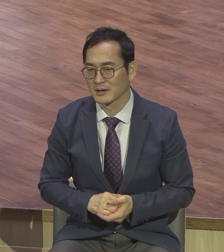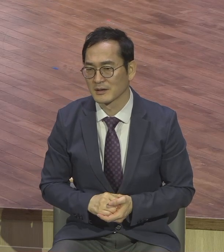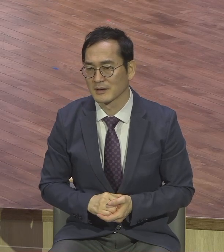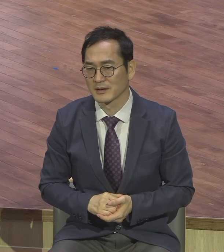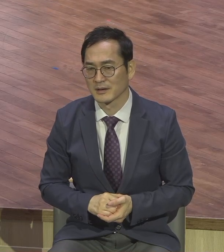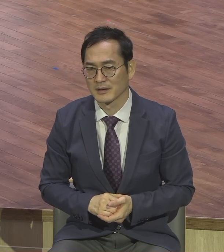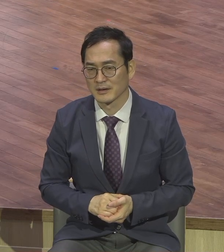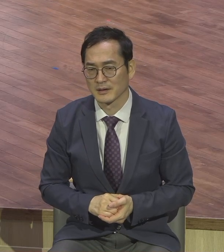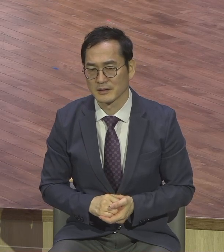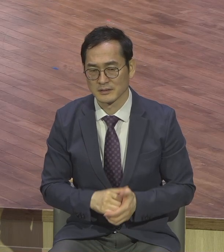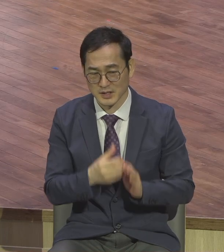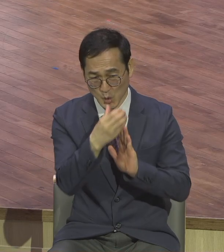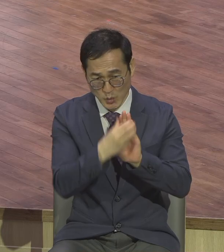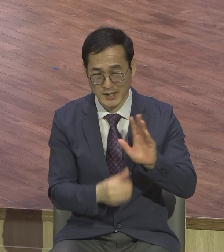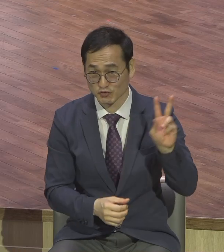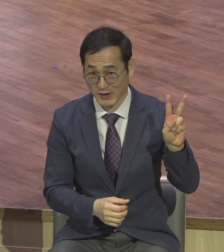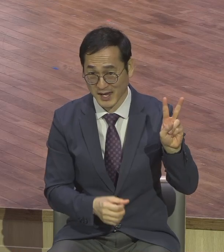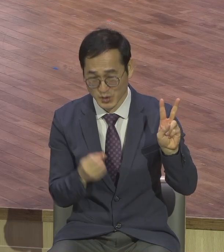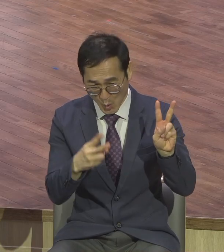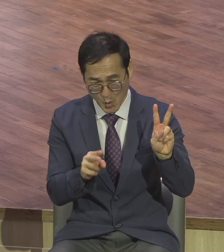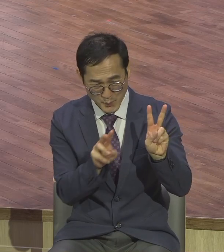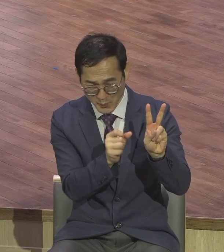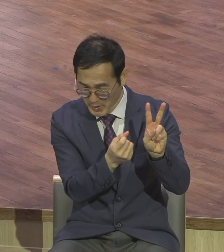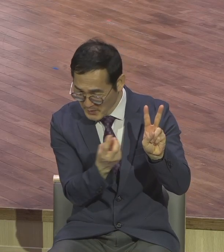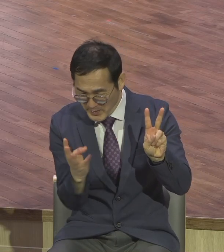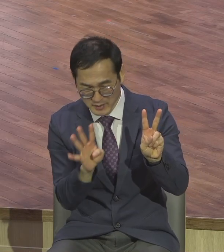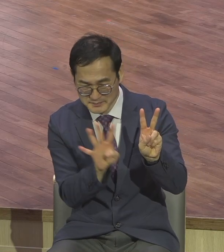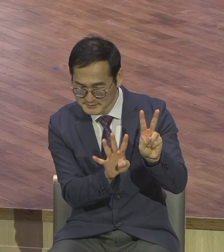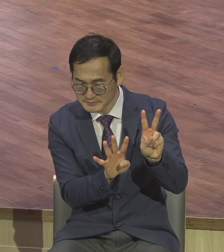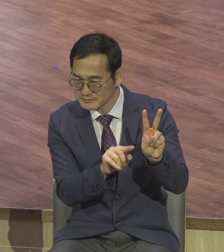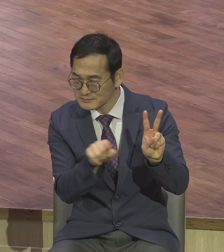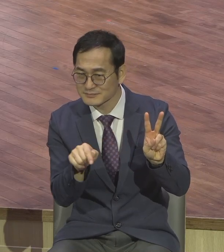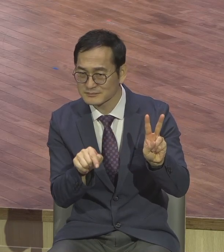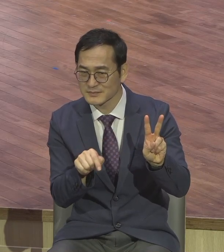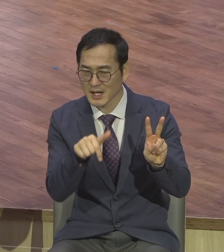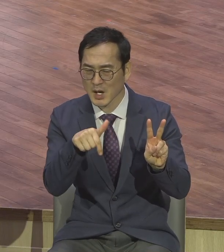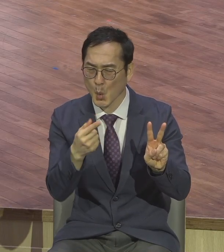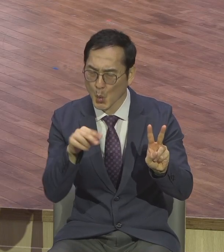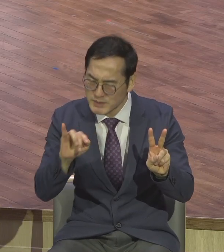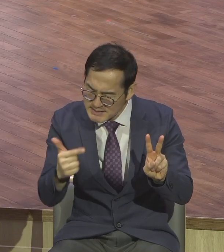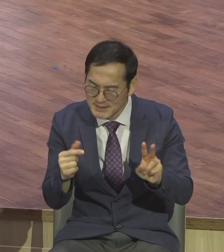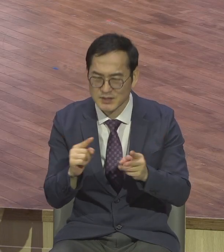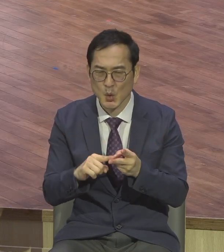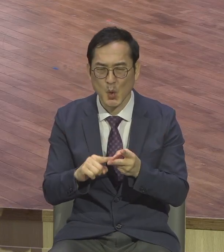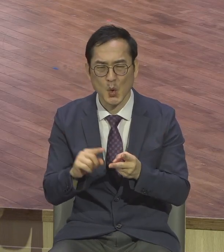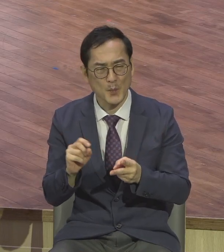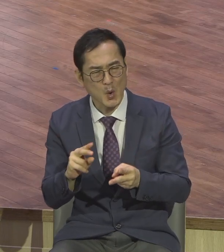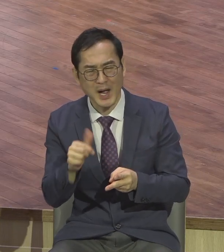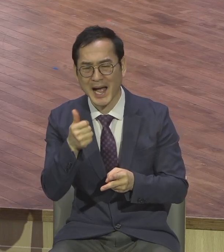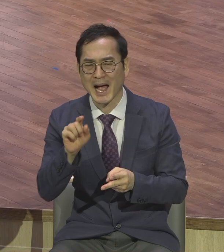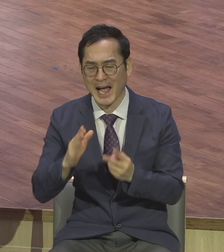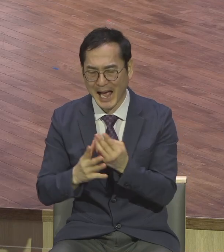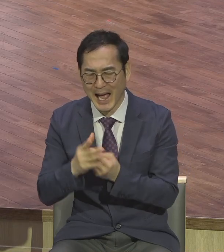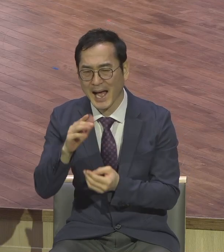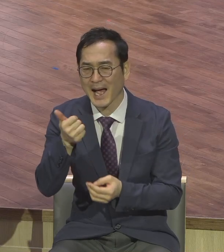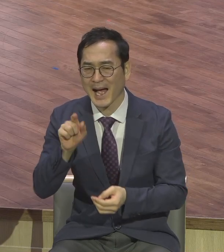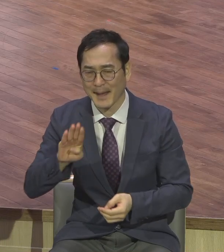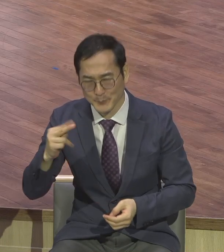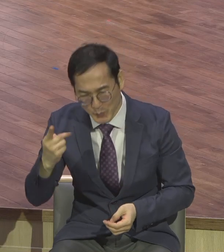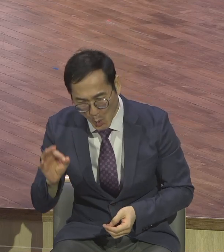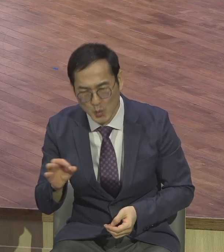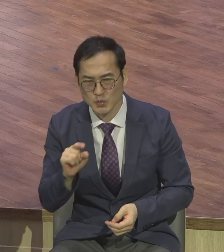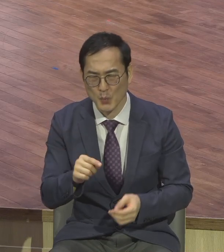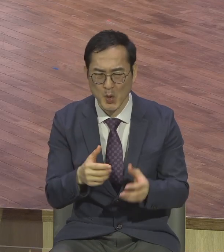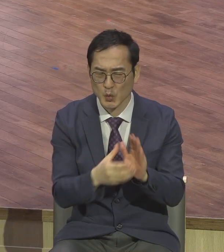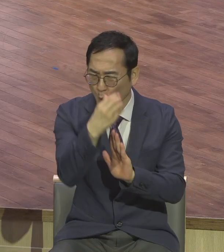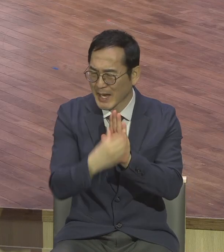비단 두 교단뿐만 아니라 고신, 감리교, 뭐 기성 합해서 대다수 지금 교단들이